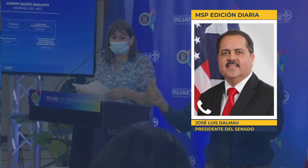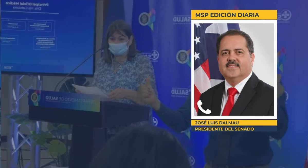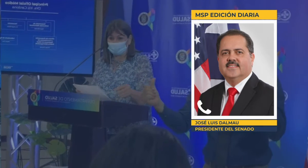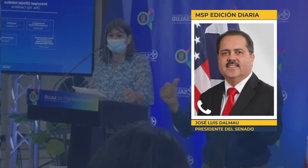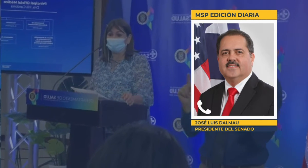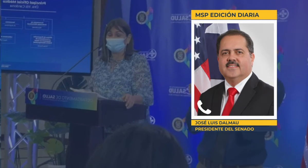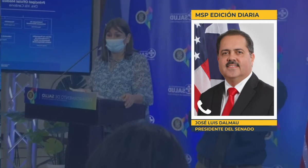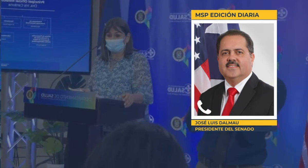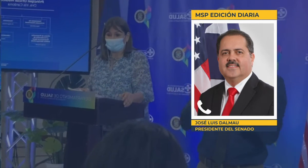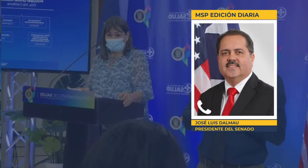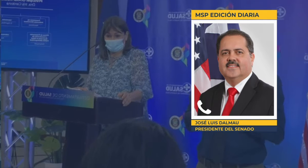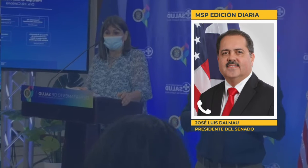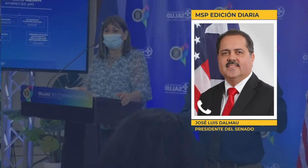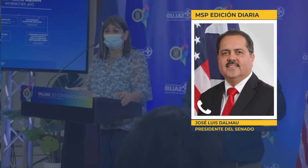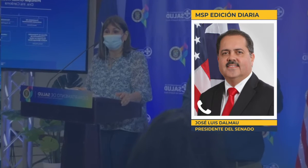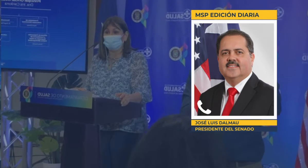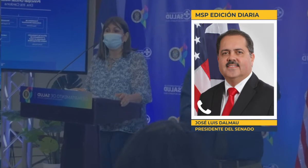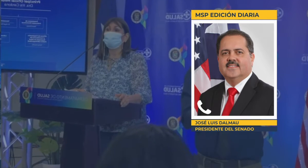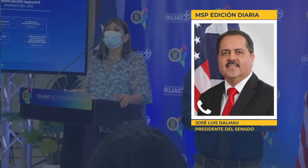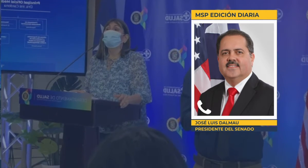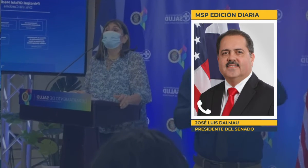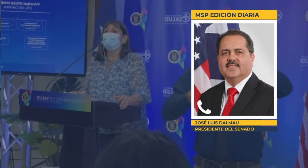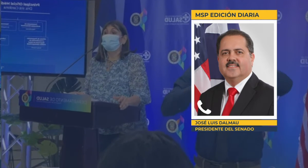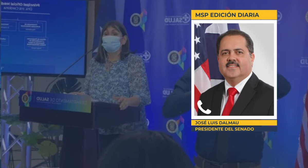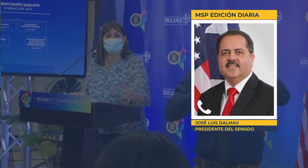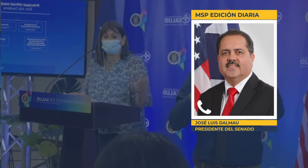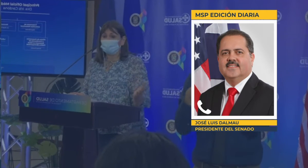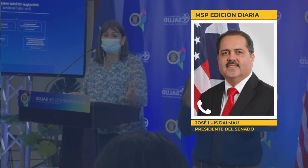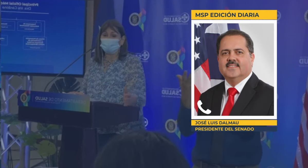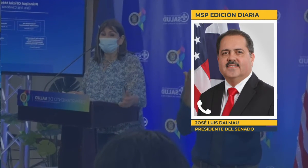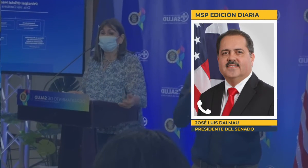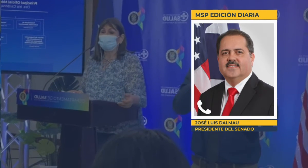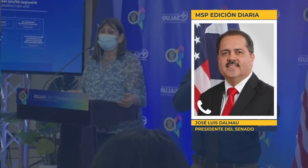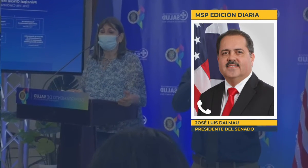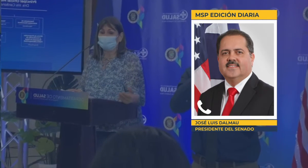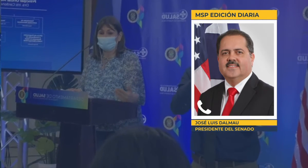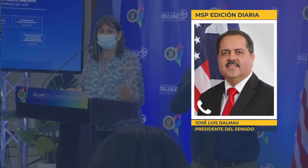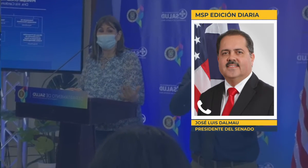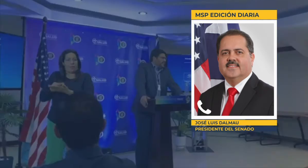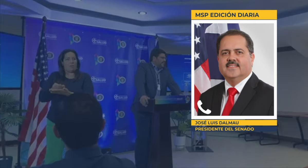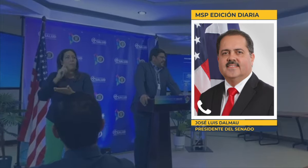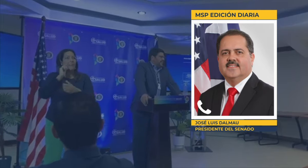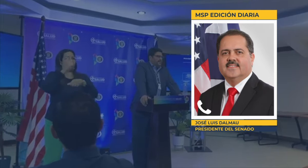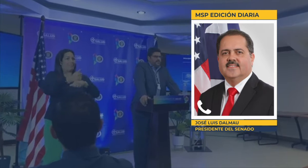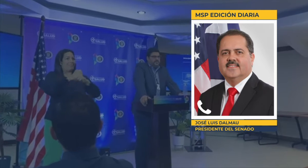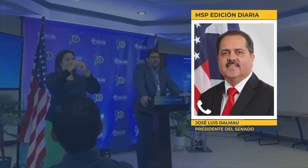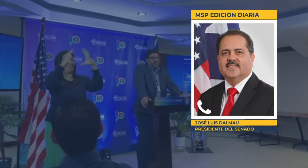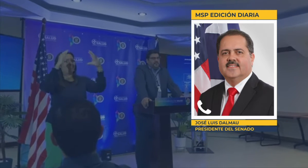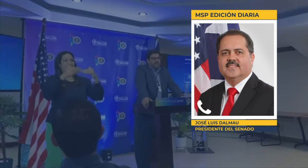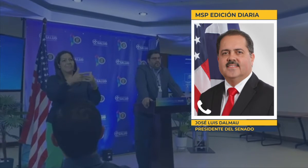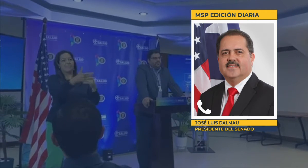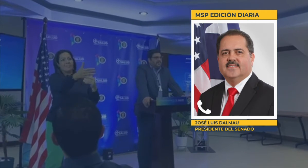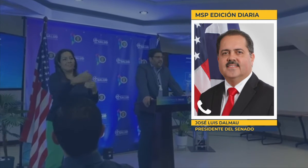COVID y ha habido algunas críticas sobre eso, ¿usted tiene alguna duda sobre eso o le parece que el secretario está haciendo lo correcto? Mira, yo creo que